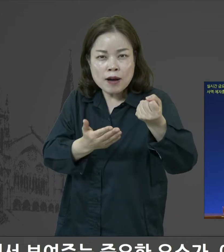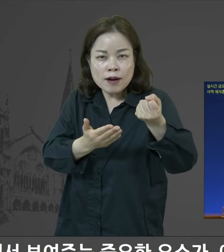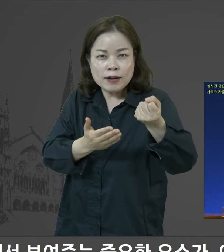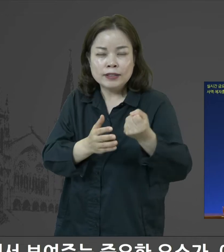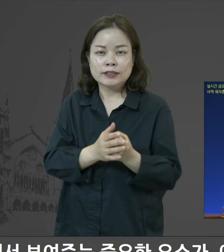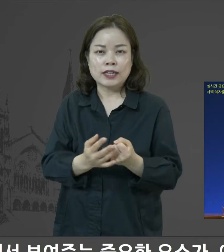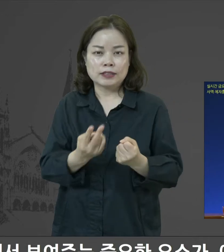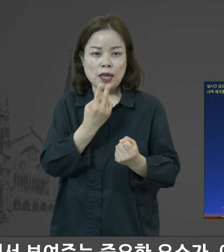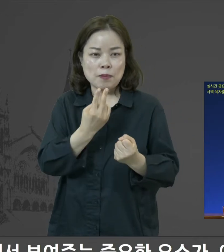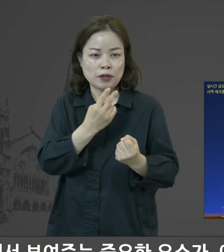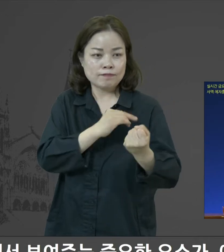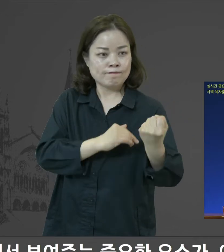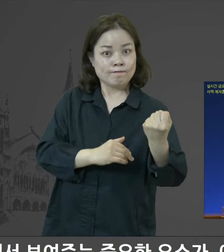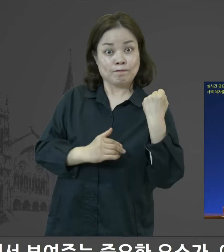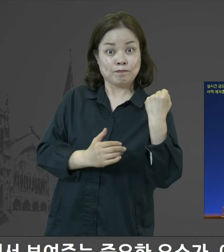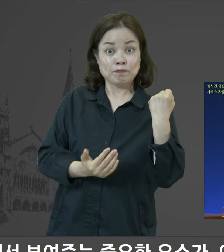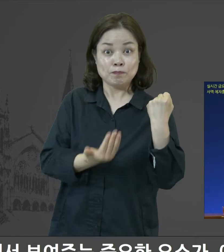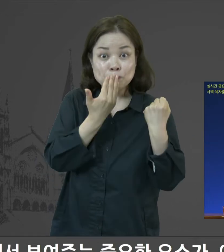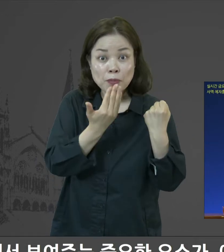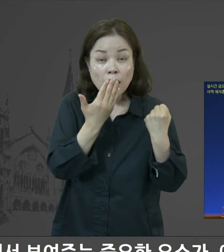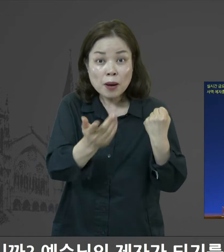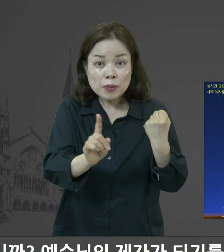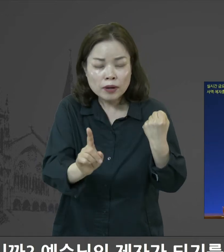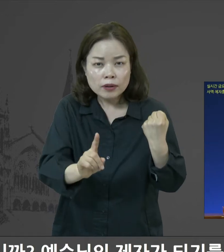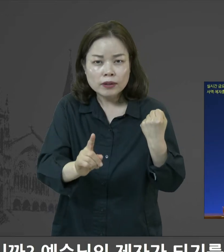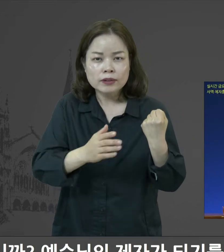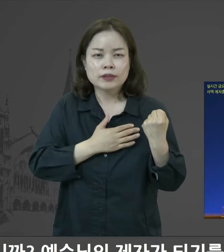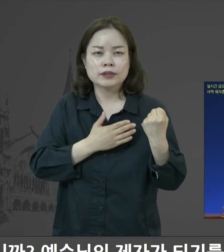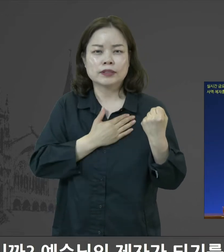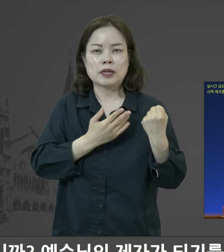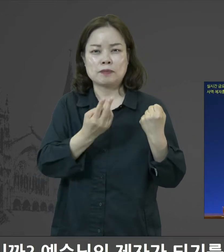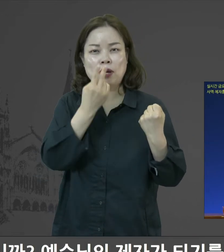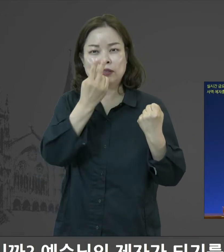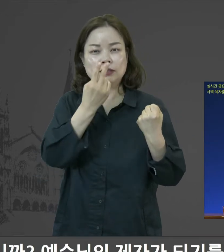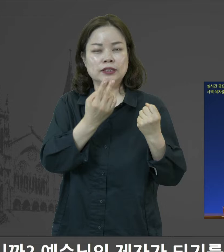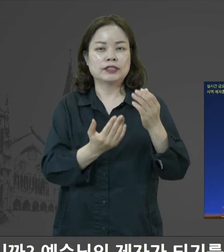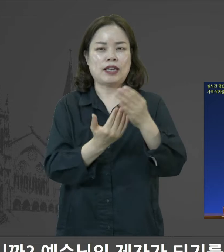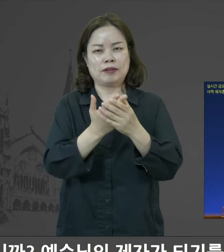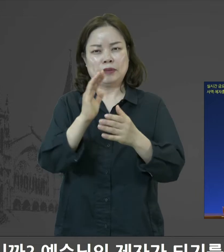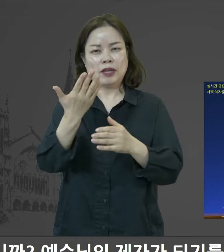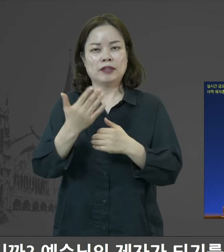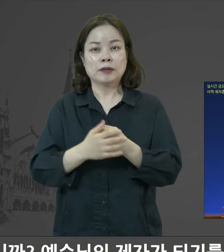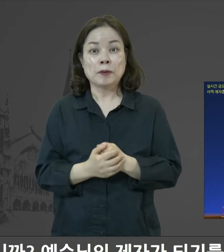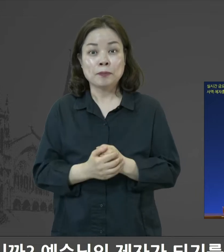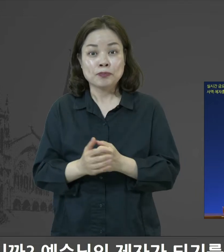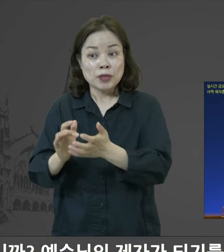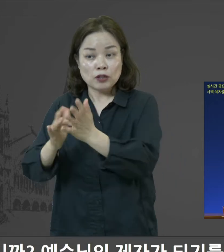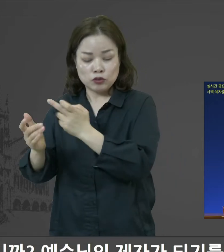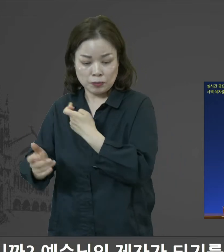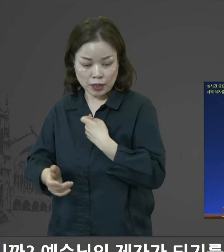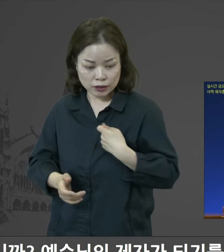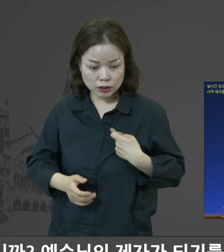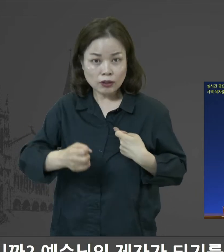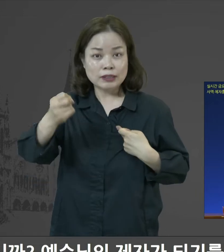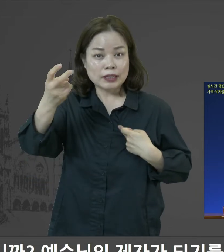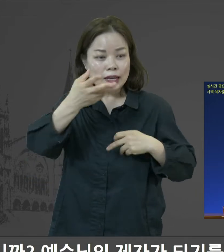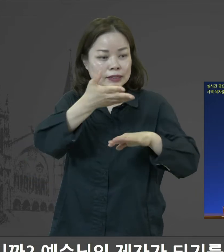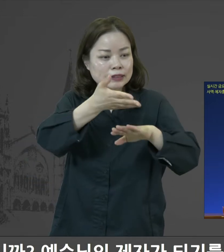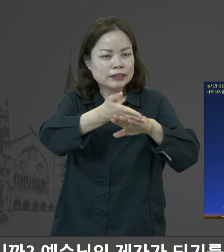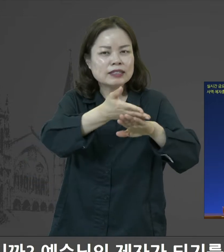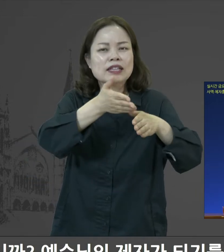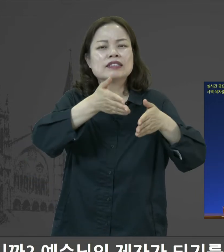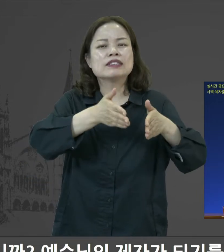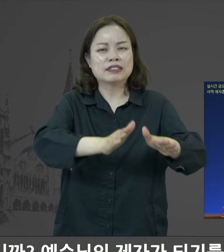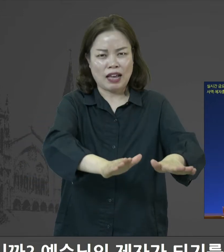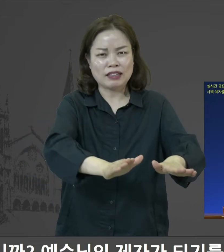생명이 속에 생기면 어떻게 됩니까? 생명을 낳아야 되는 겁니다. 그래서 예수님의 제자가 되면 또 다른 제자를